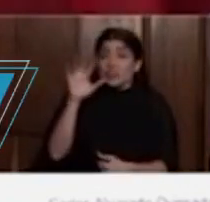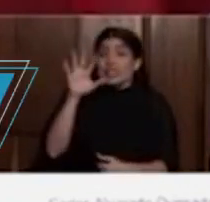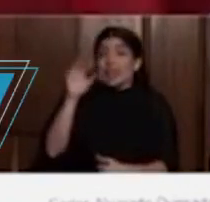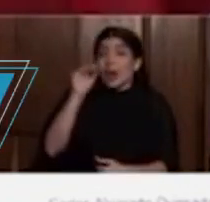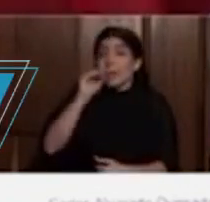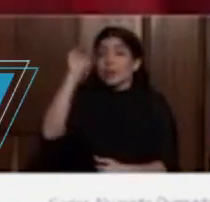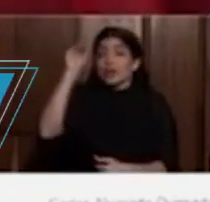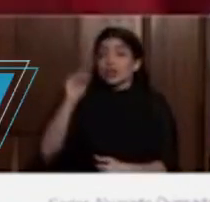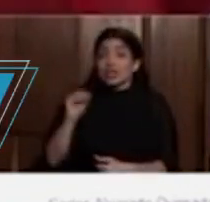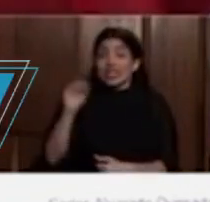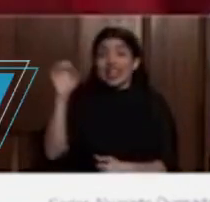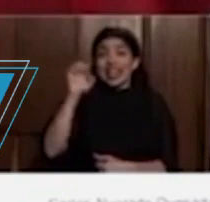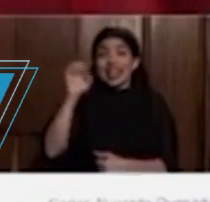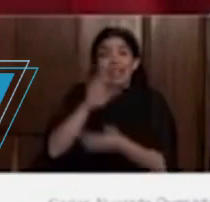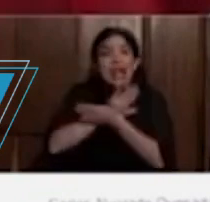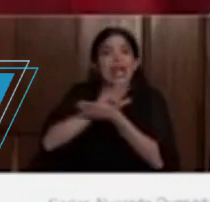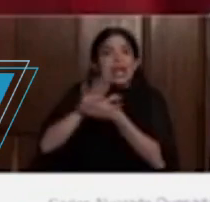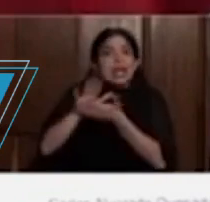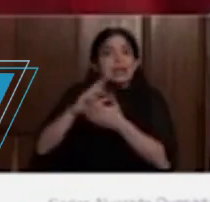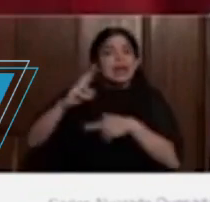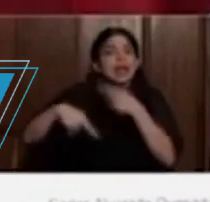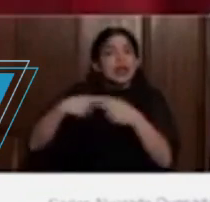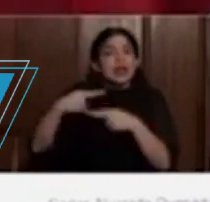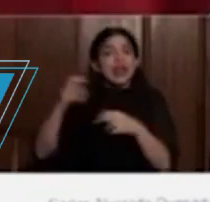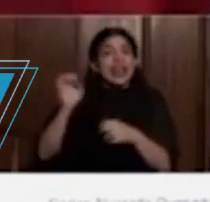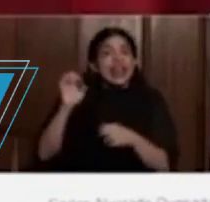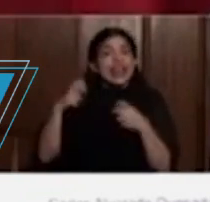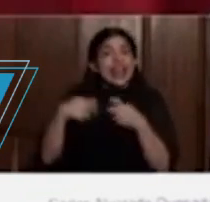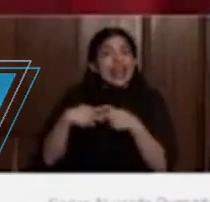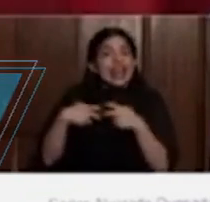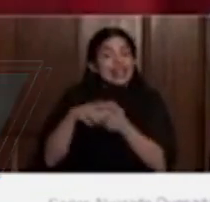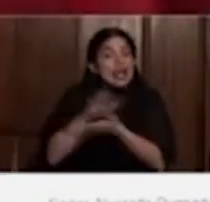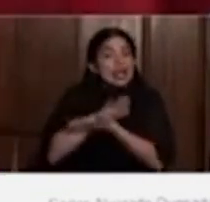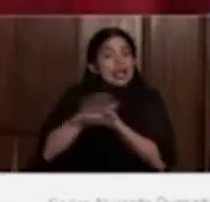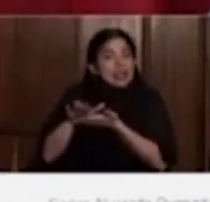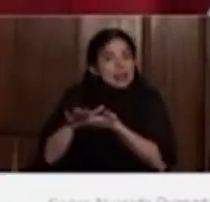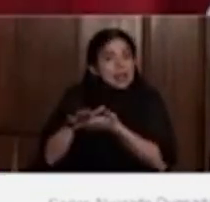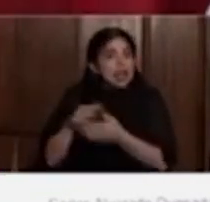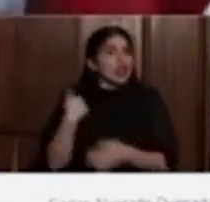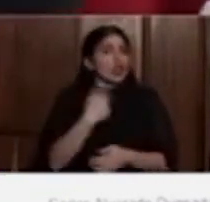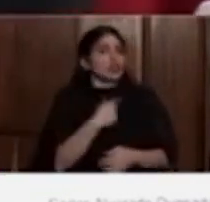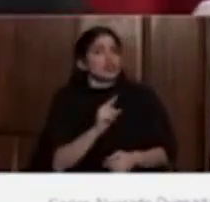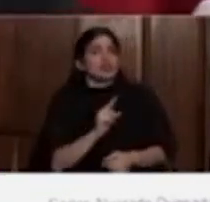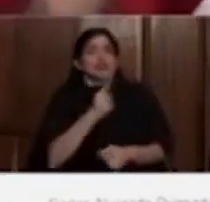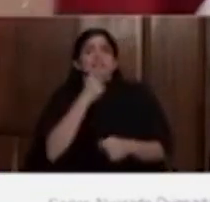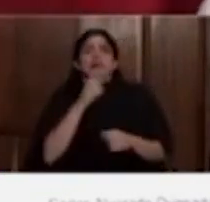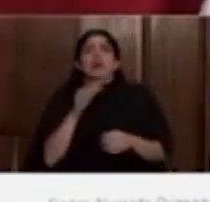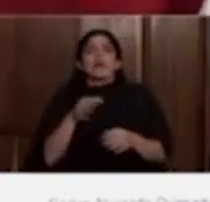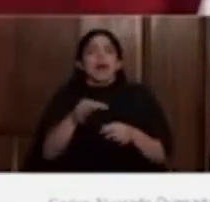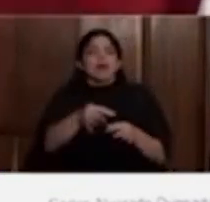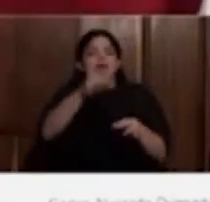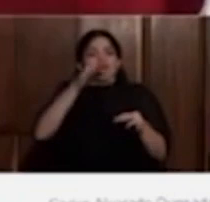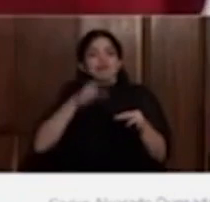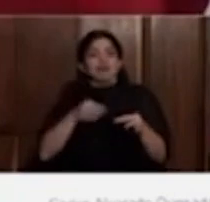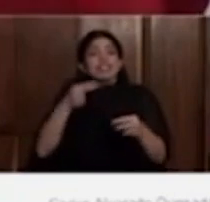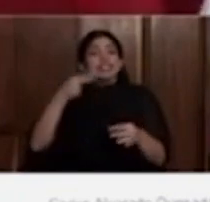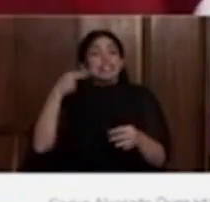99.5% de nuestra energía limpia y renovable, energía eléctrica. Nos adelantamos a la historia. Nos adelantamos a la